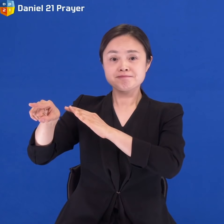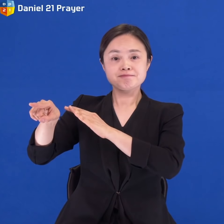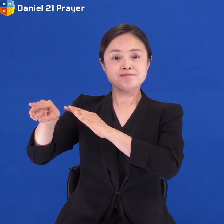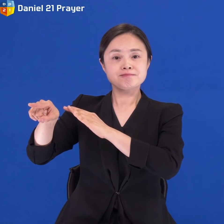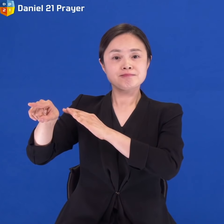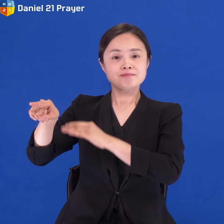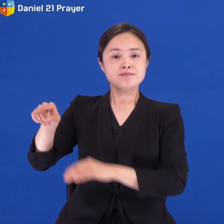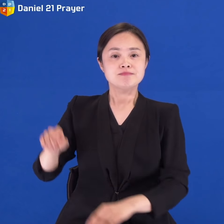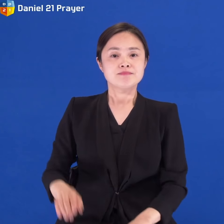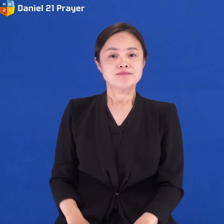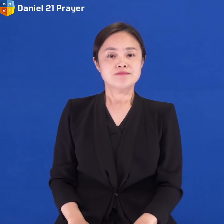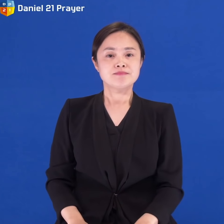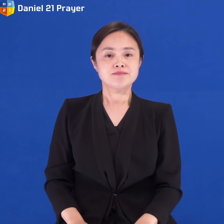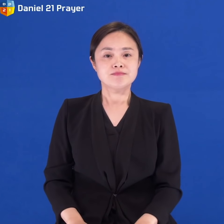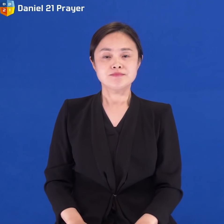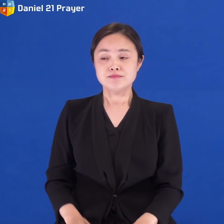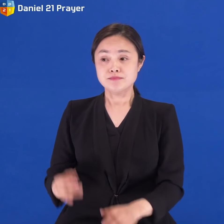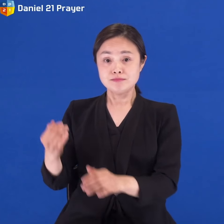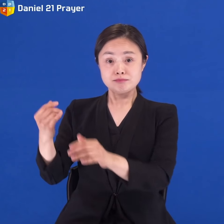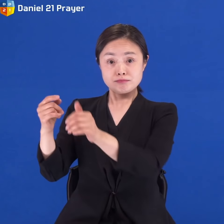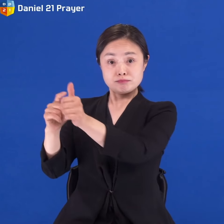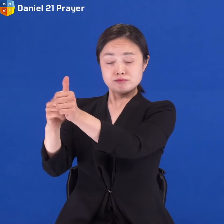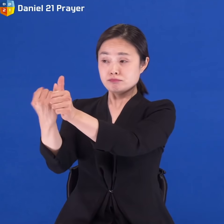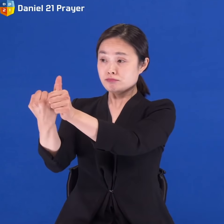저희들은 난생 처음 본 사이였습니다.